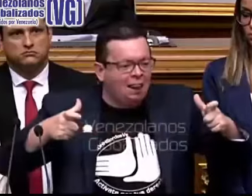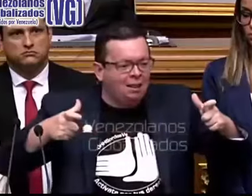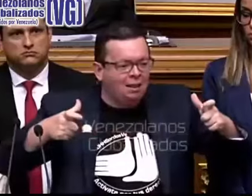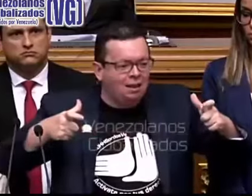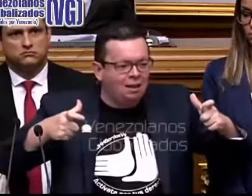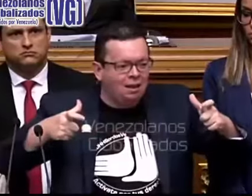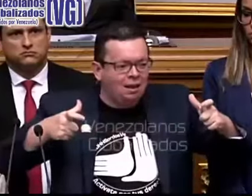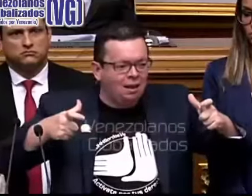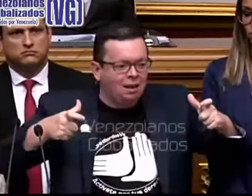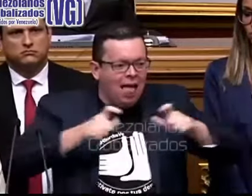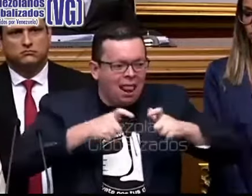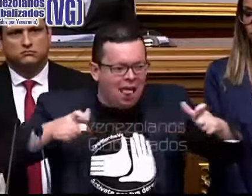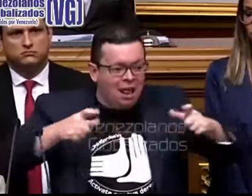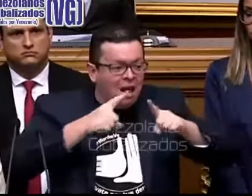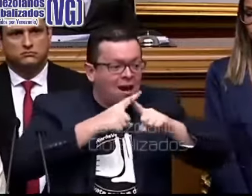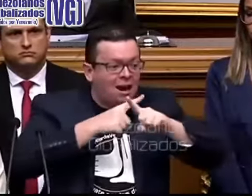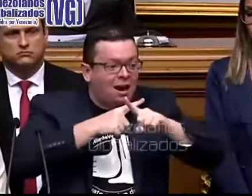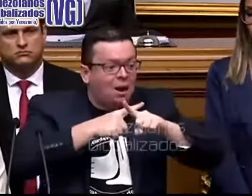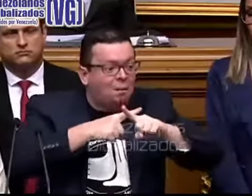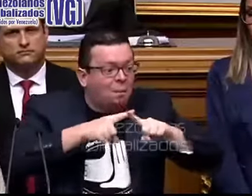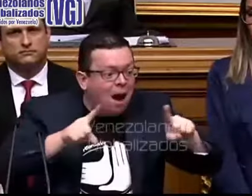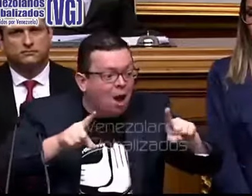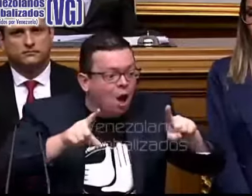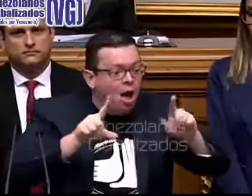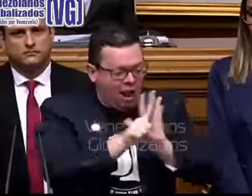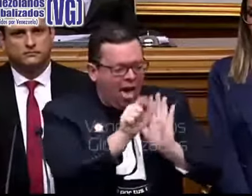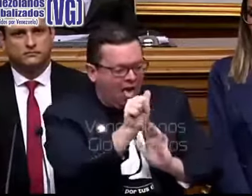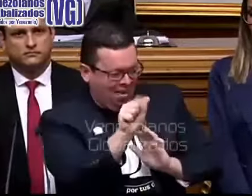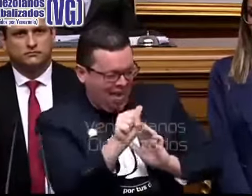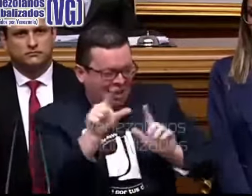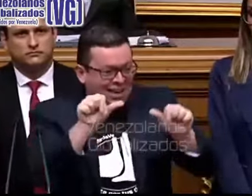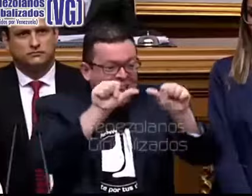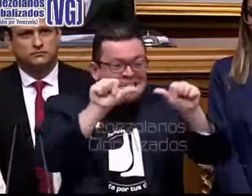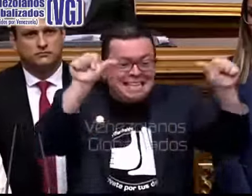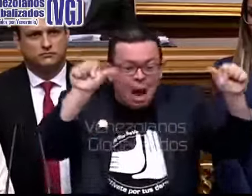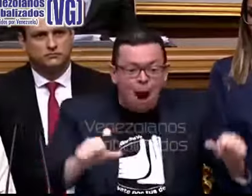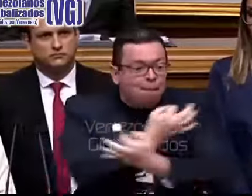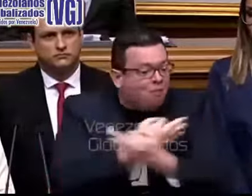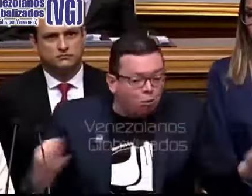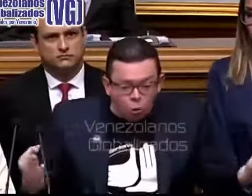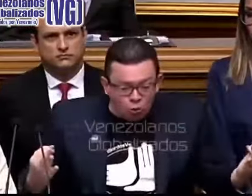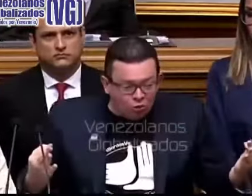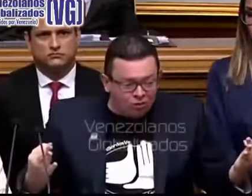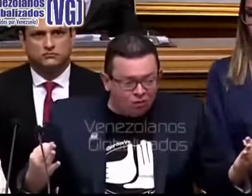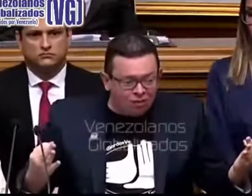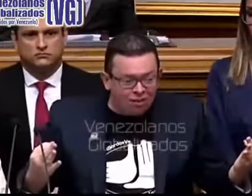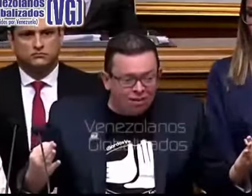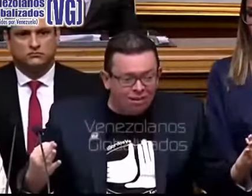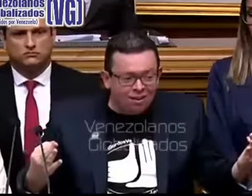derechos que tenemos acá en la nuestra. Habla de una ley a nivel general. La ley que se llama ADA. Sin embargo, esta ley no es